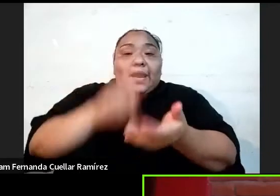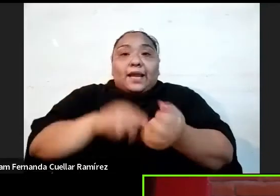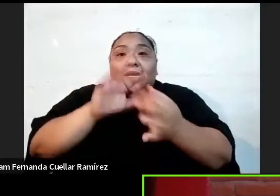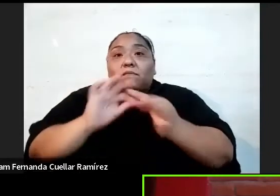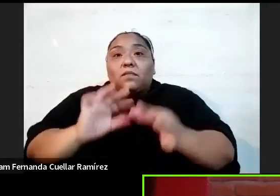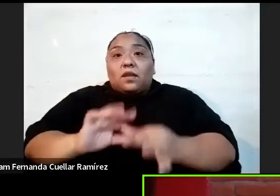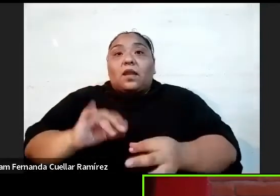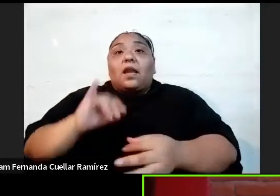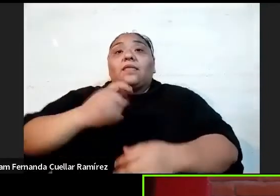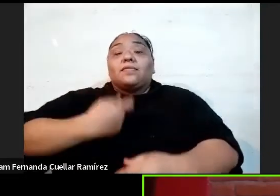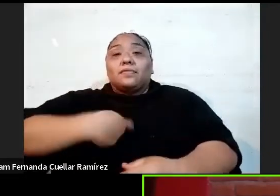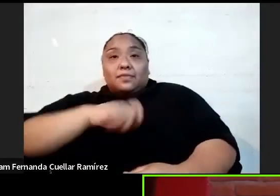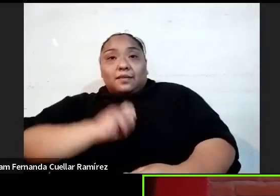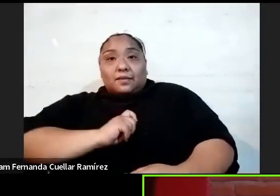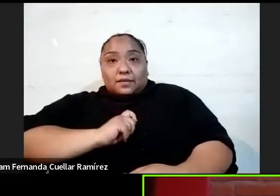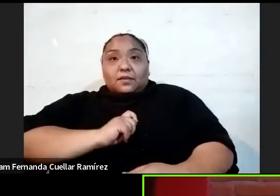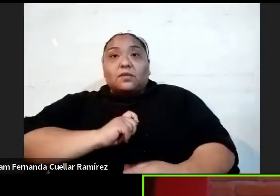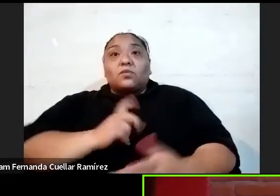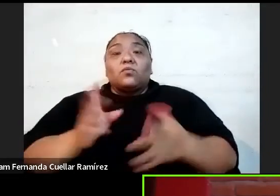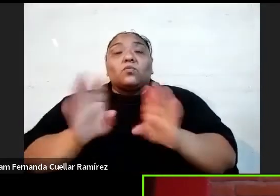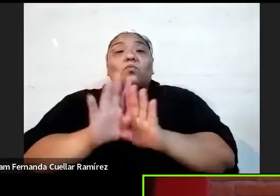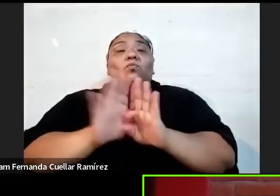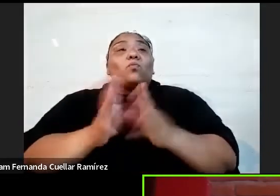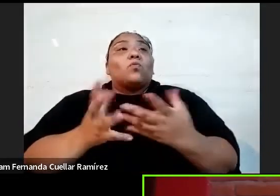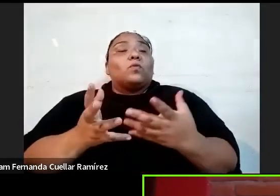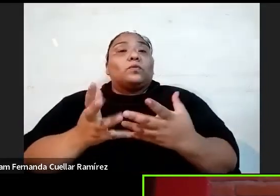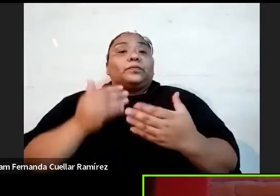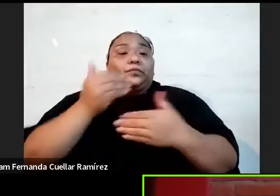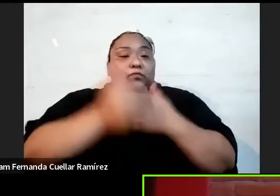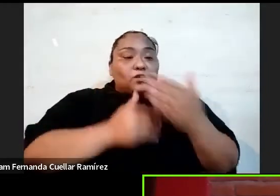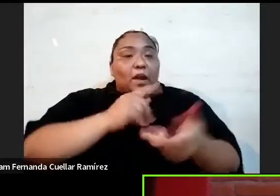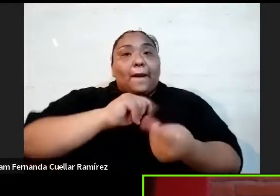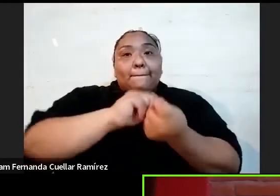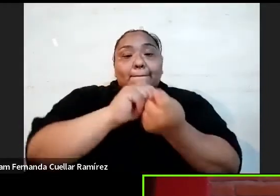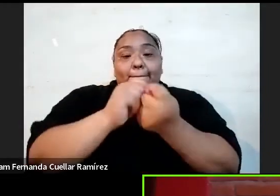sobre la transición, sobre